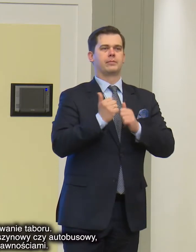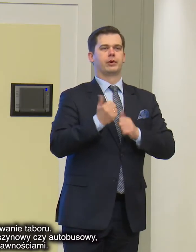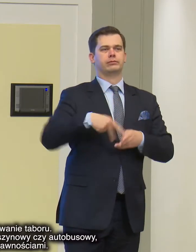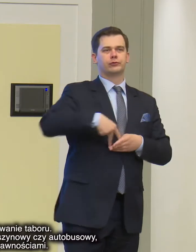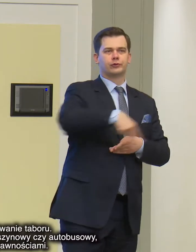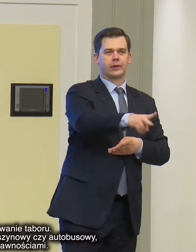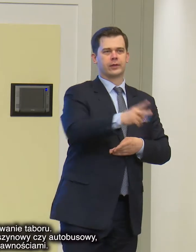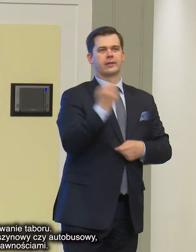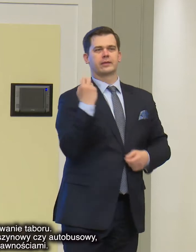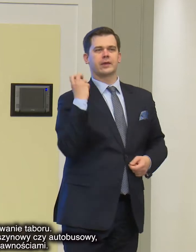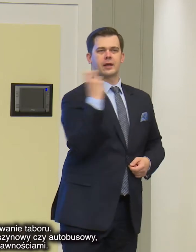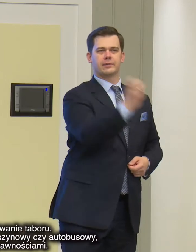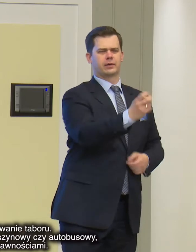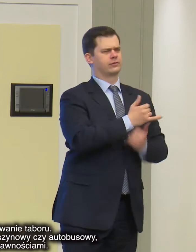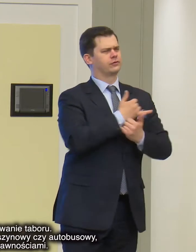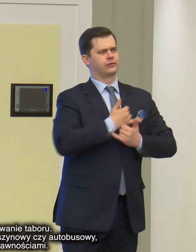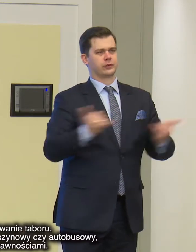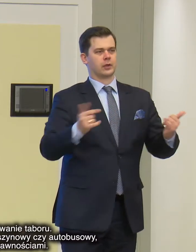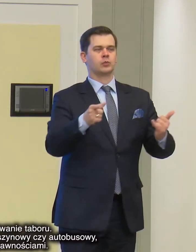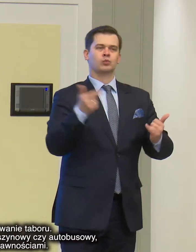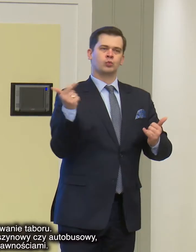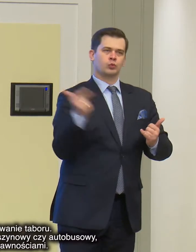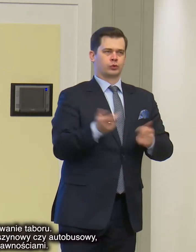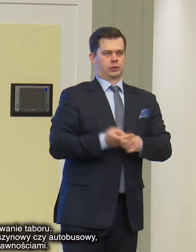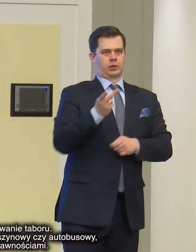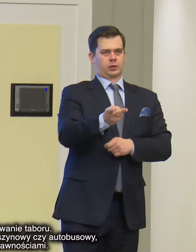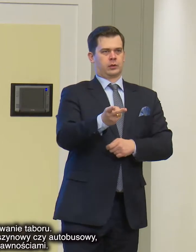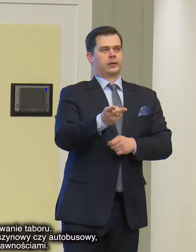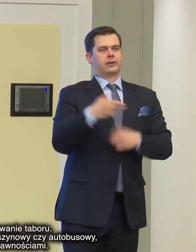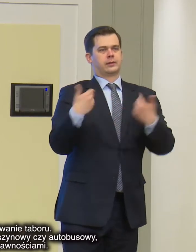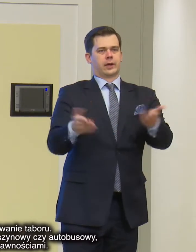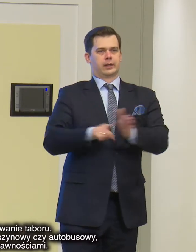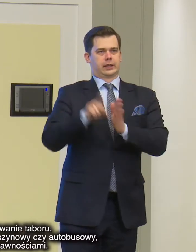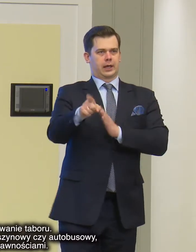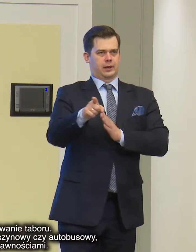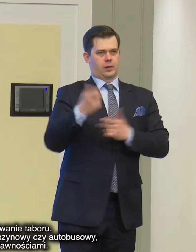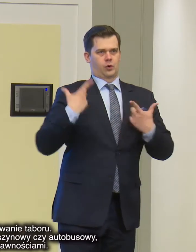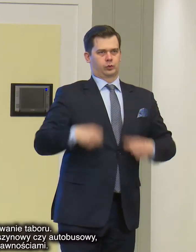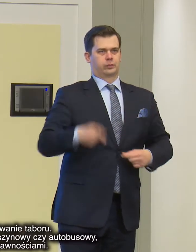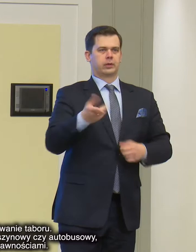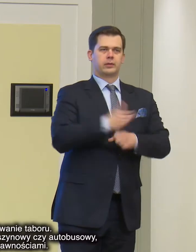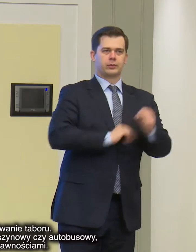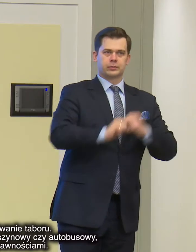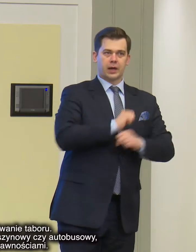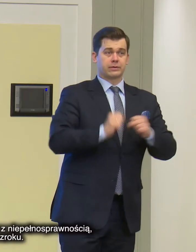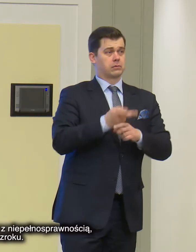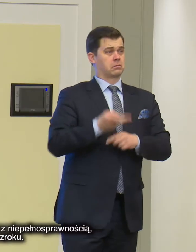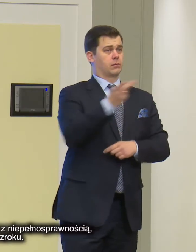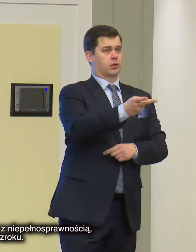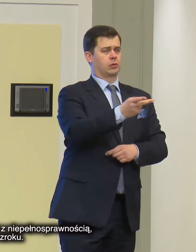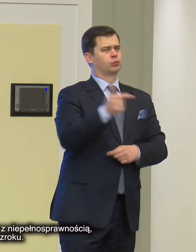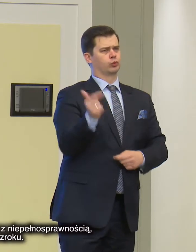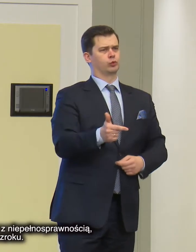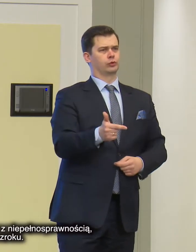czy autobusy, były taborem w pełni dostosowanym do potrzeb osób z niepełnosprawnościami. I nie chodzi